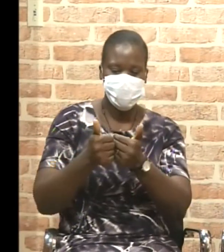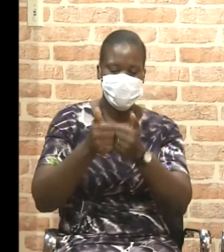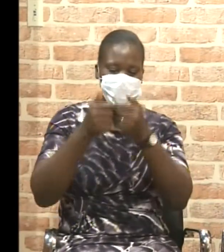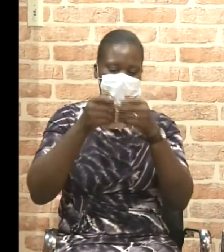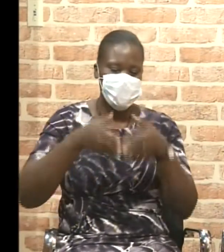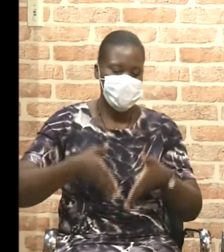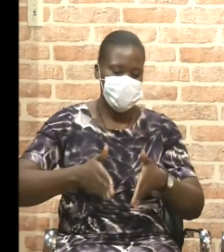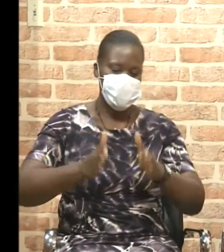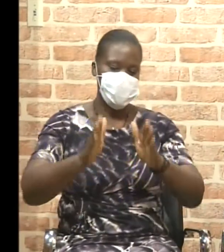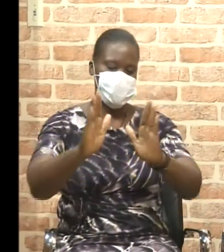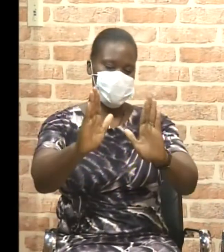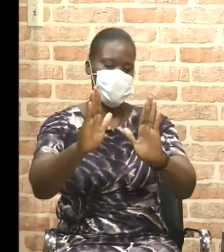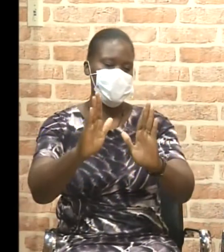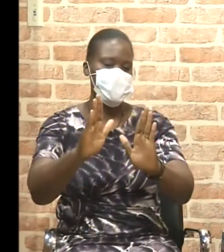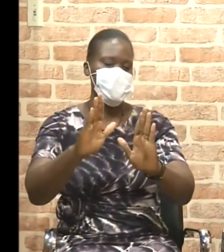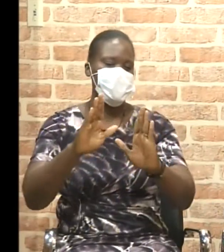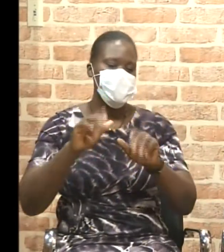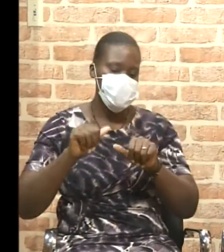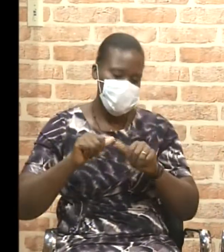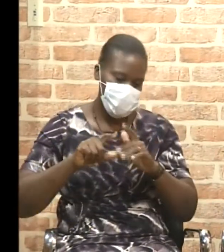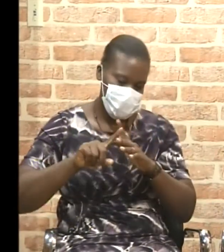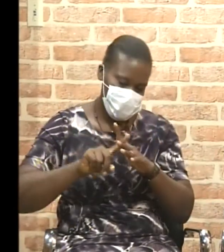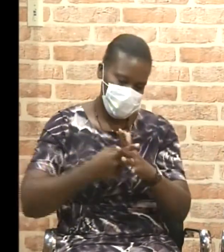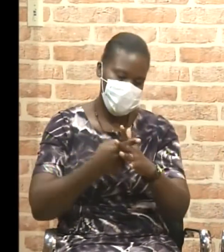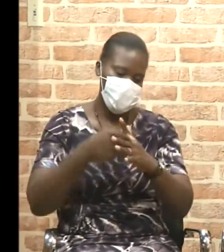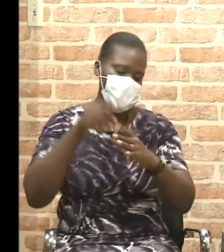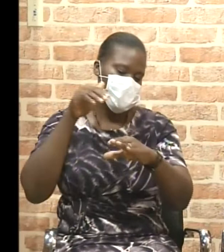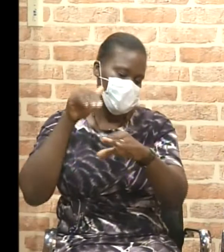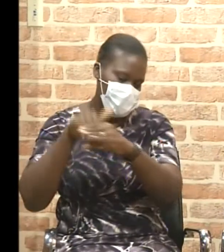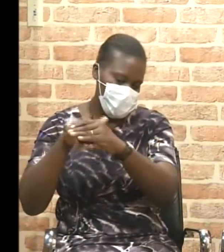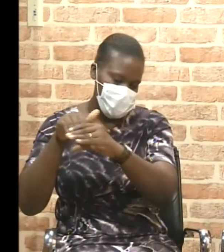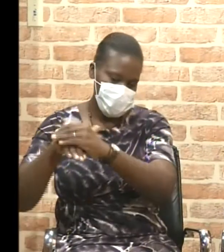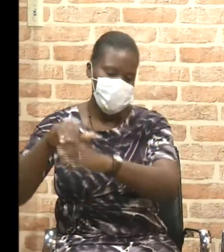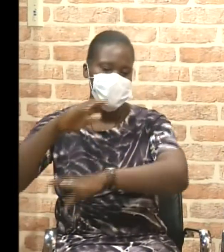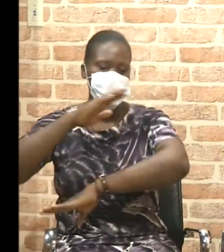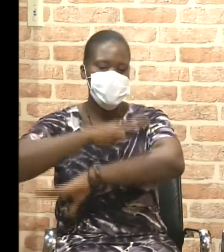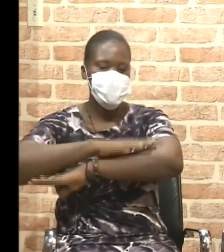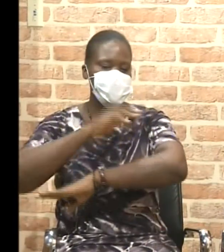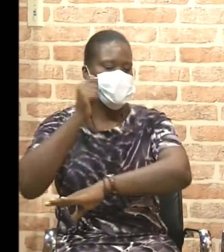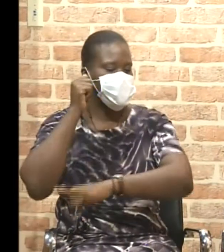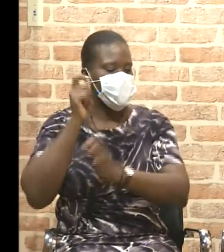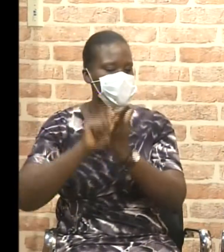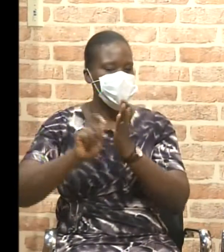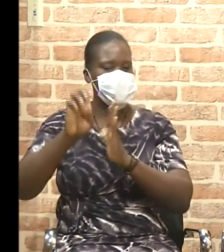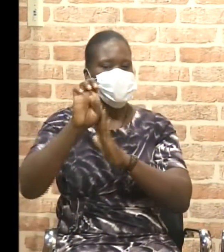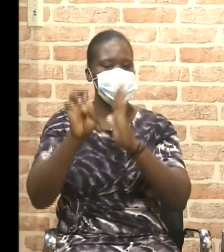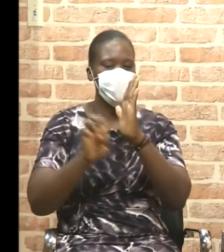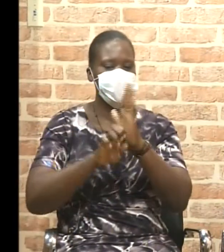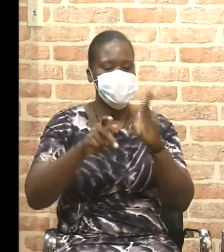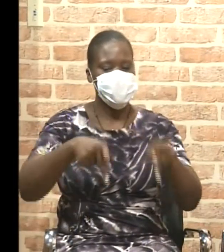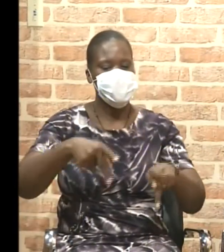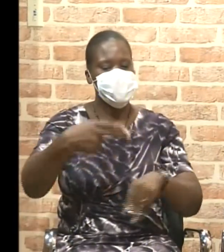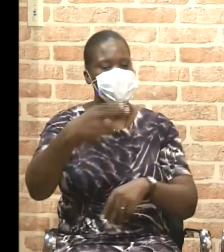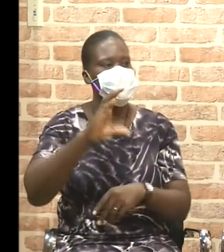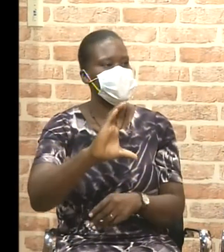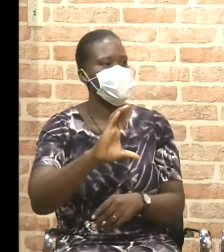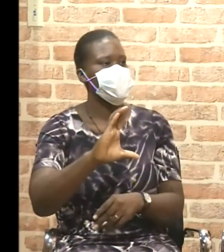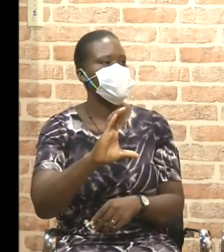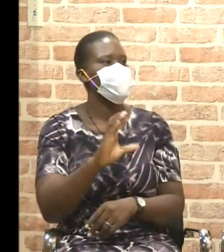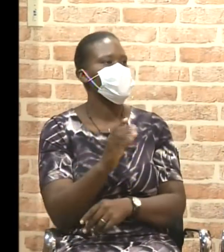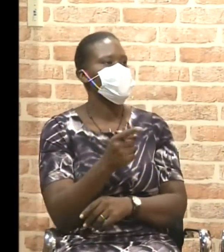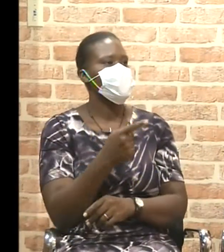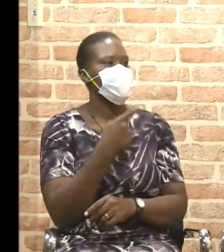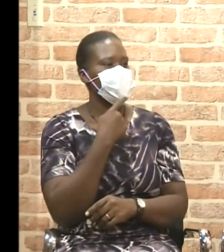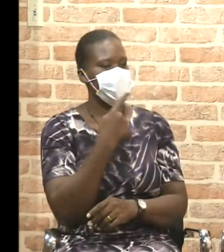moins représentativité a commencer même en dedans bureau secrétaire d'état pour intégration monde handicapé. Alors pour bien préciser c'est les monde